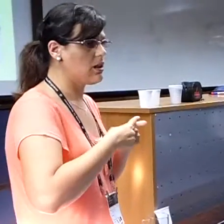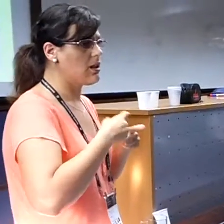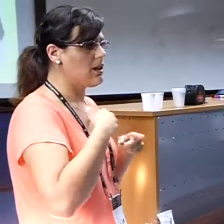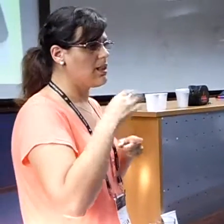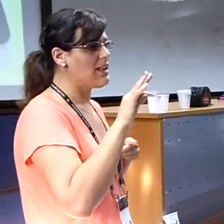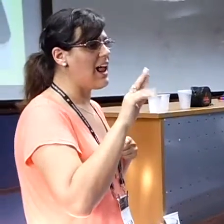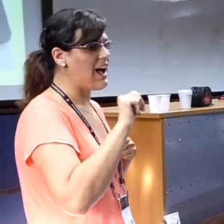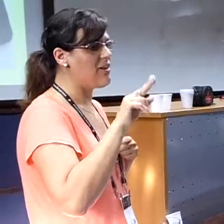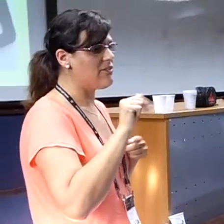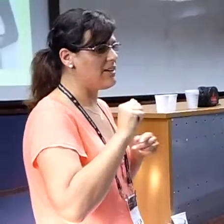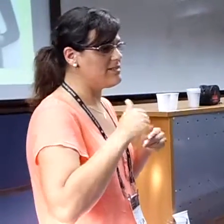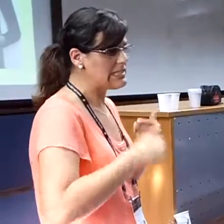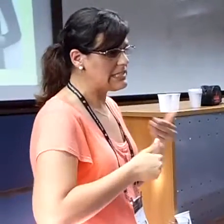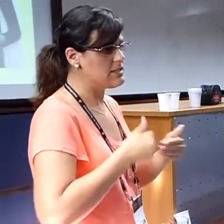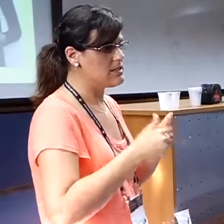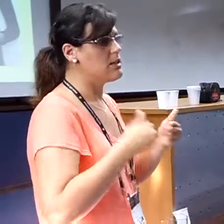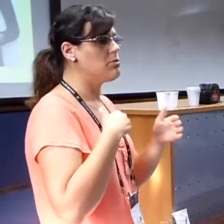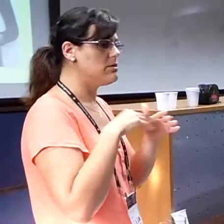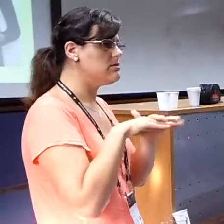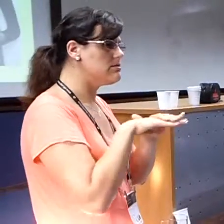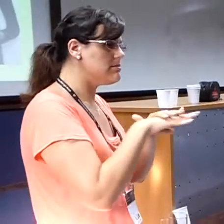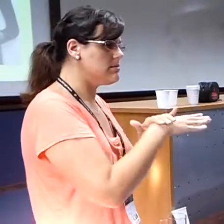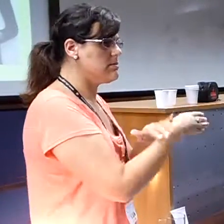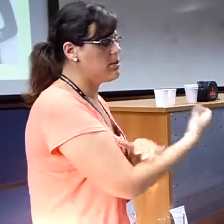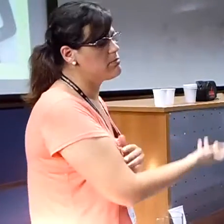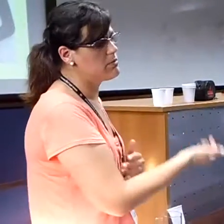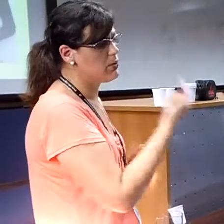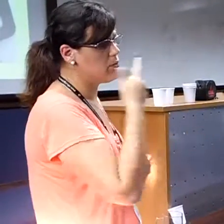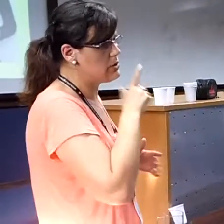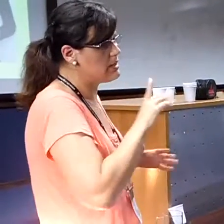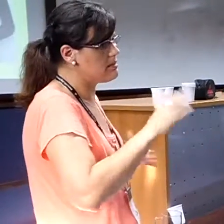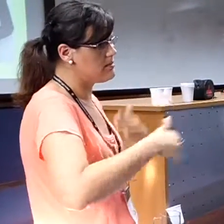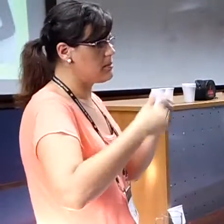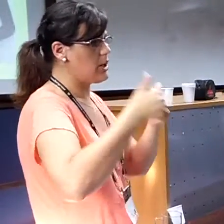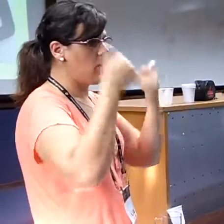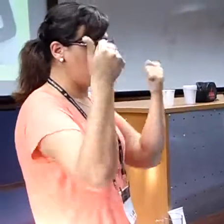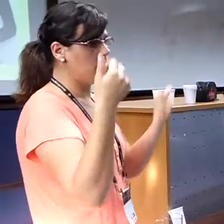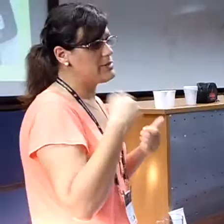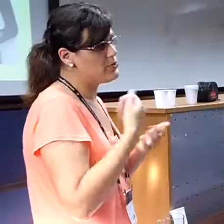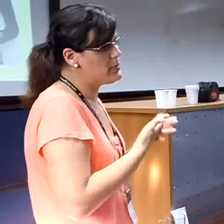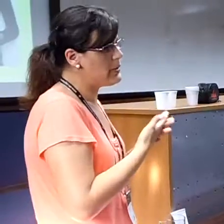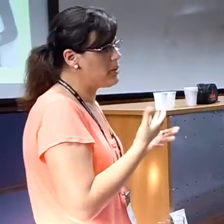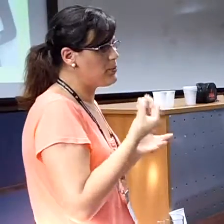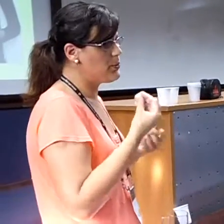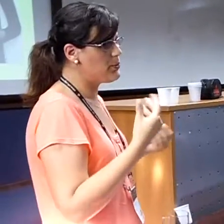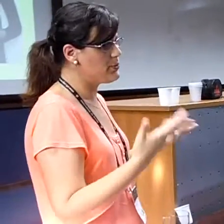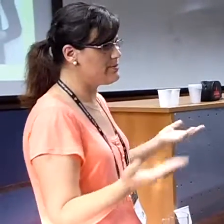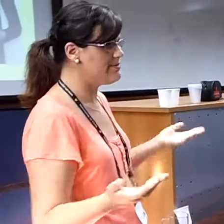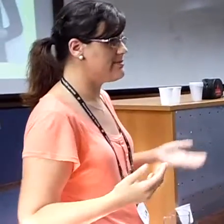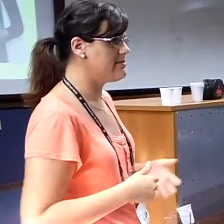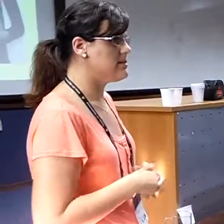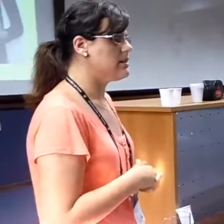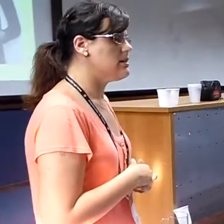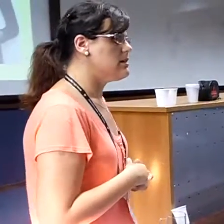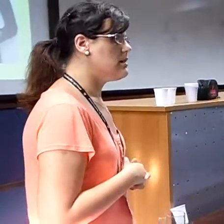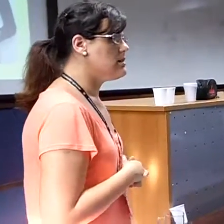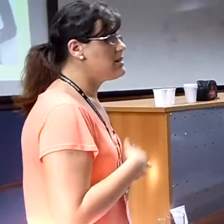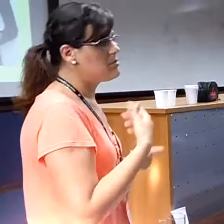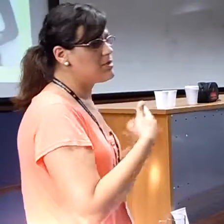tinha uma certa dificuldade, né, em produzir. E aos poucos eu fui me adaptando e tal, e aí consegui melhorar. Enfim, também, a gente tem também